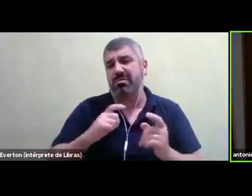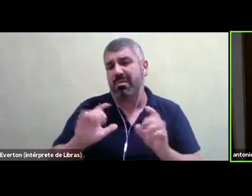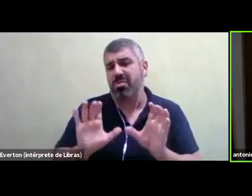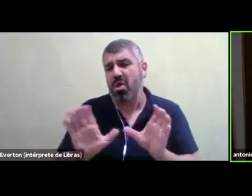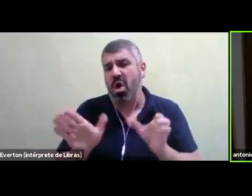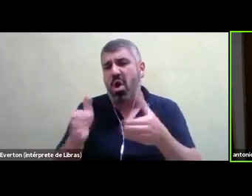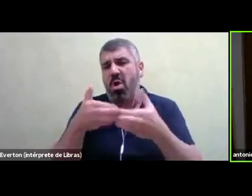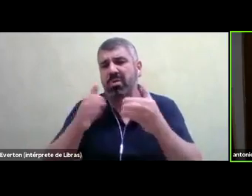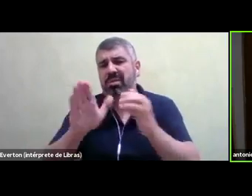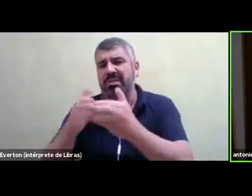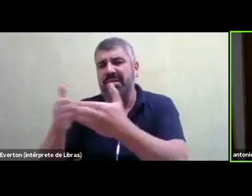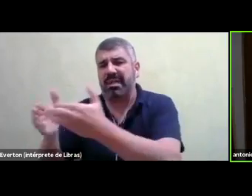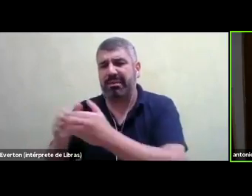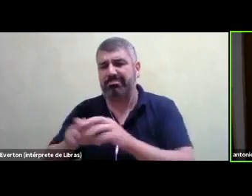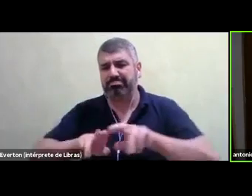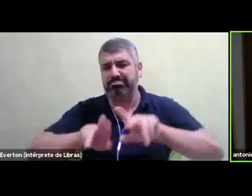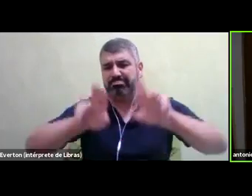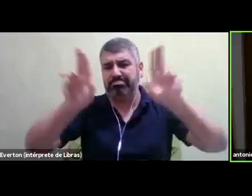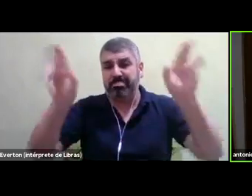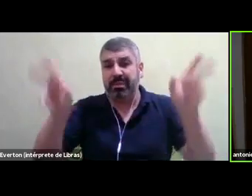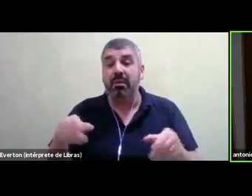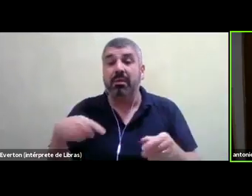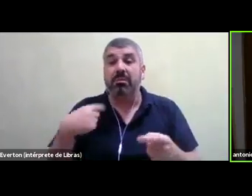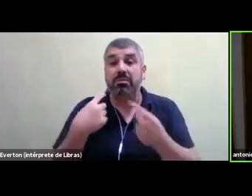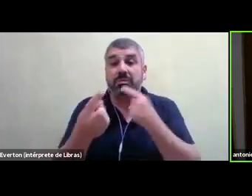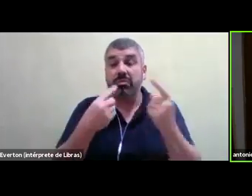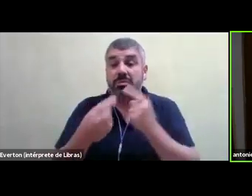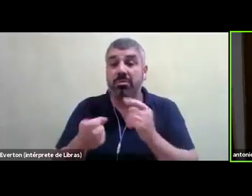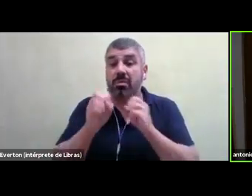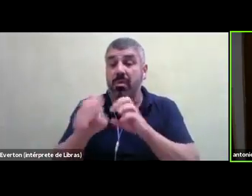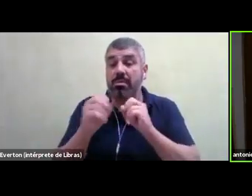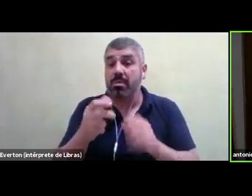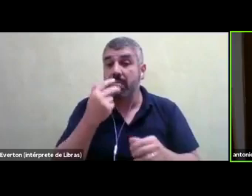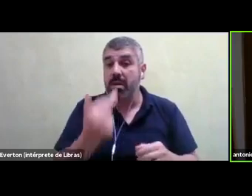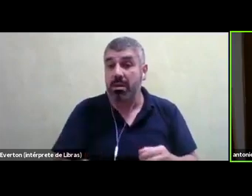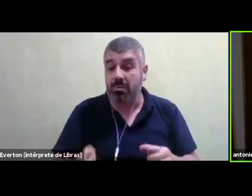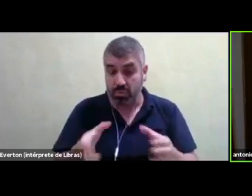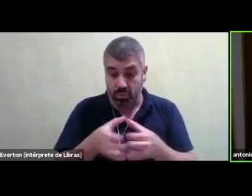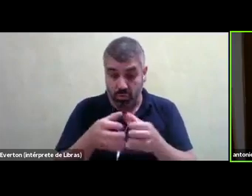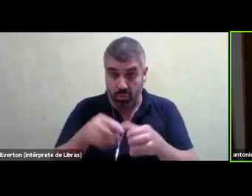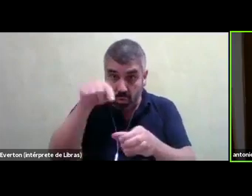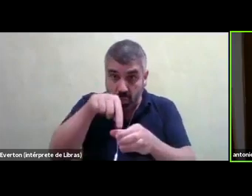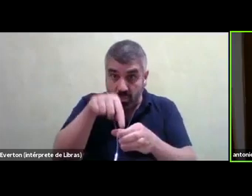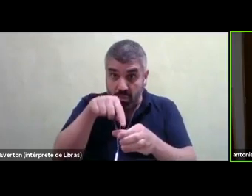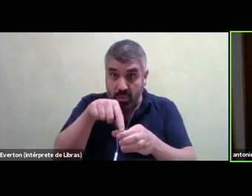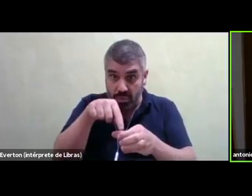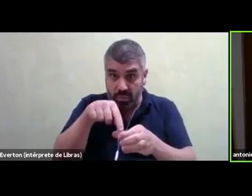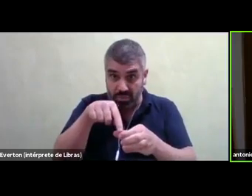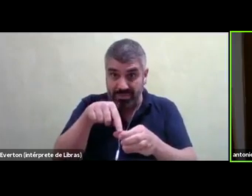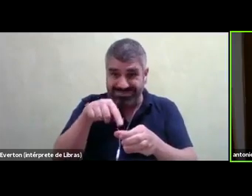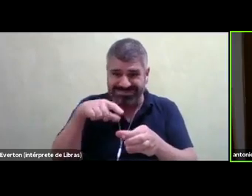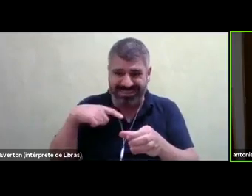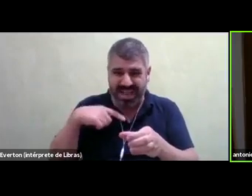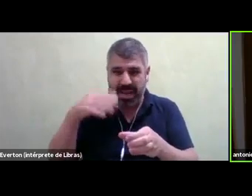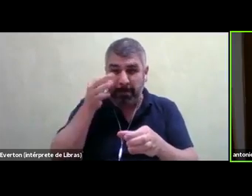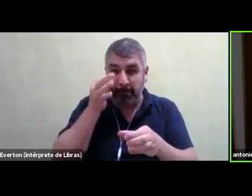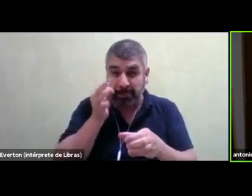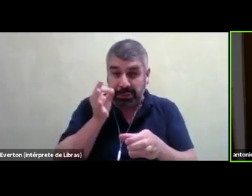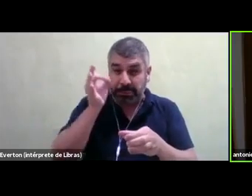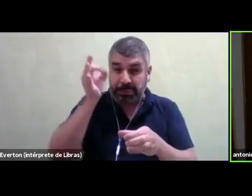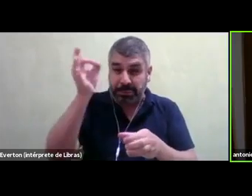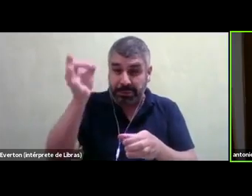E a gente, quando discute educação bilíngue no nosso grupo, a gente discute a partir das várias perspectivas e dos